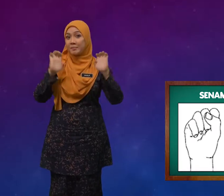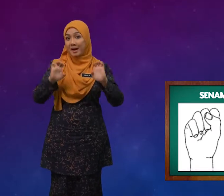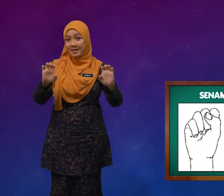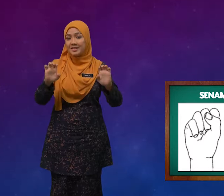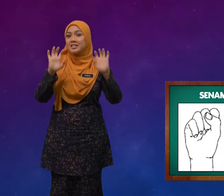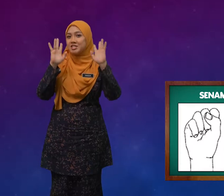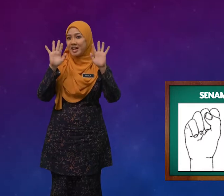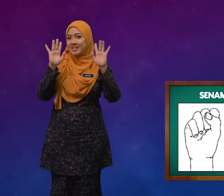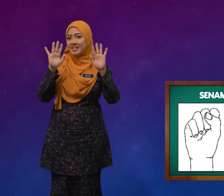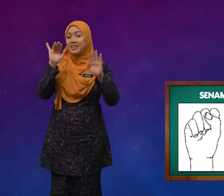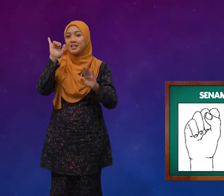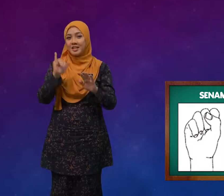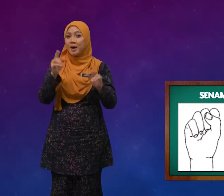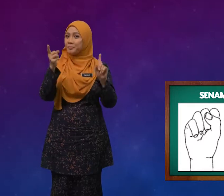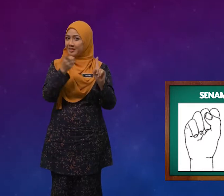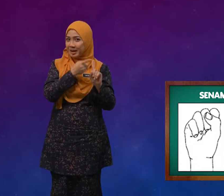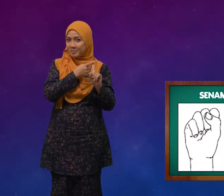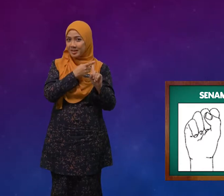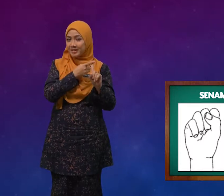Senaman jari yang pertama,